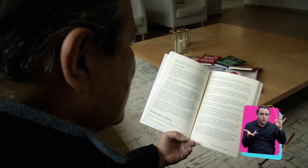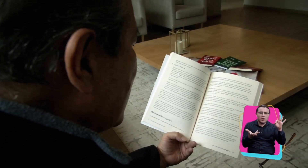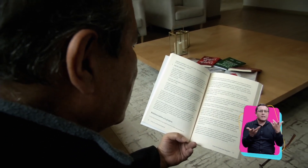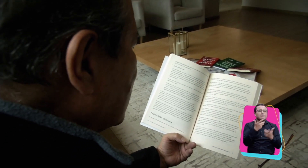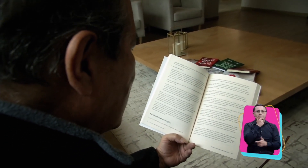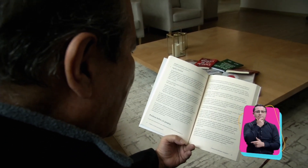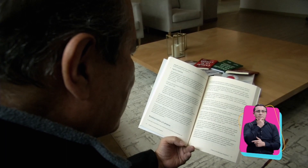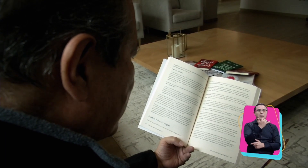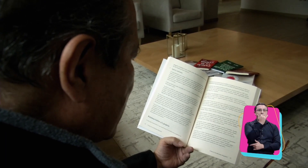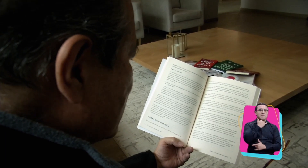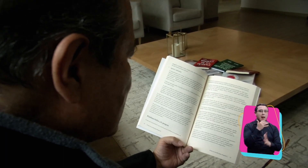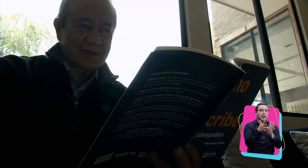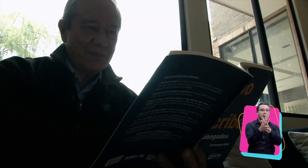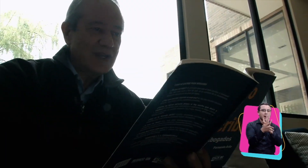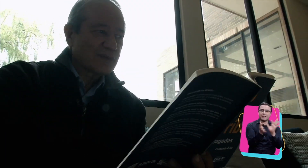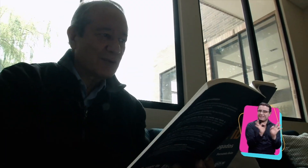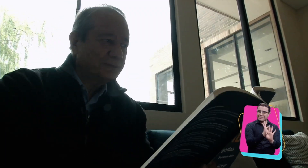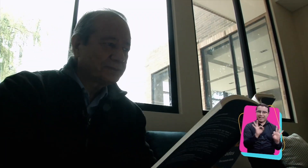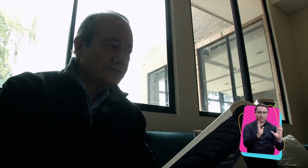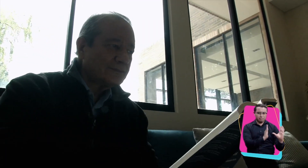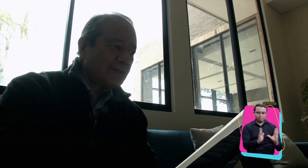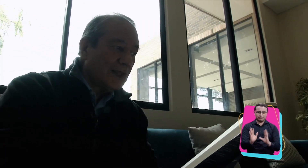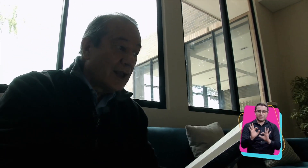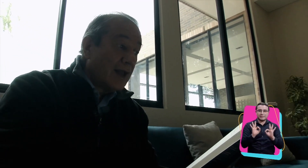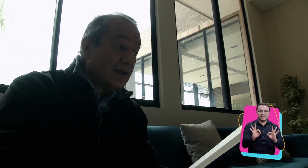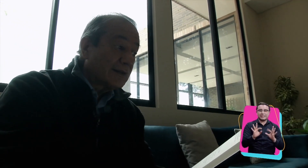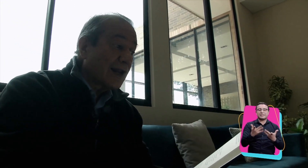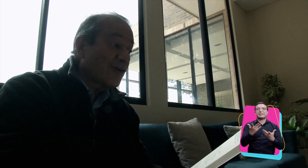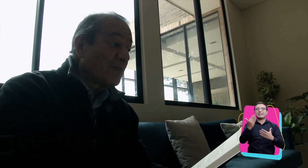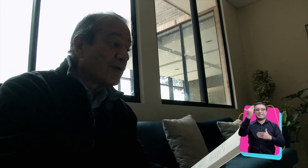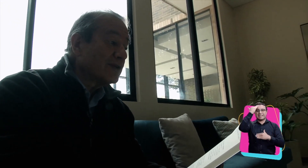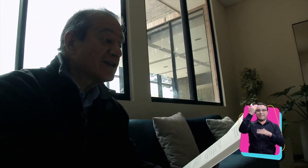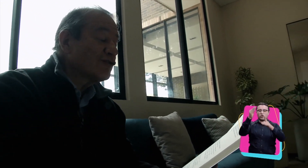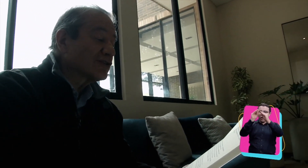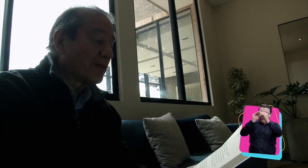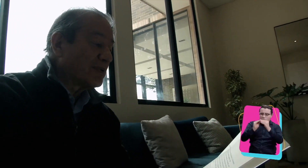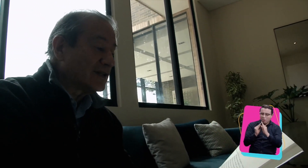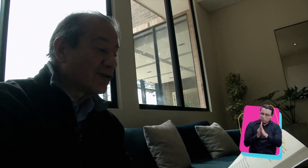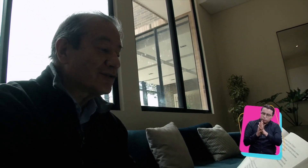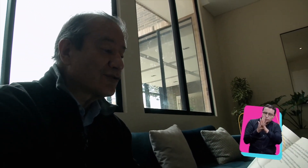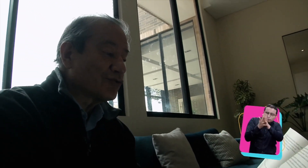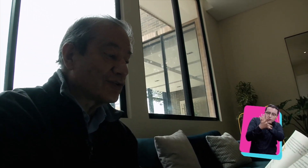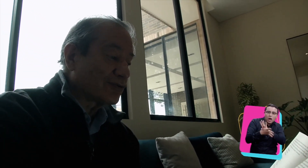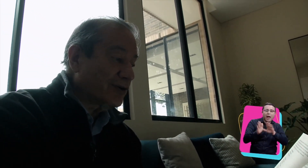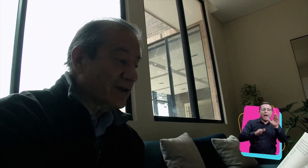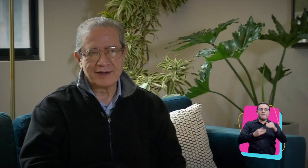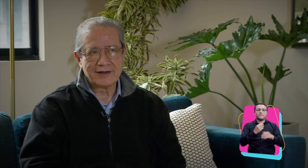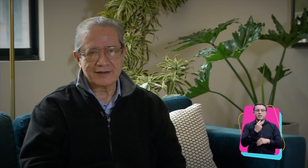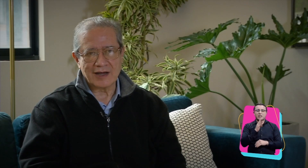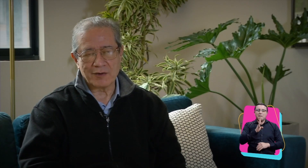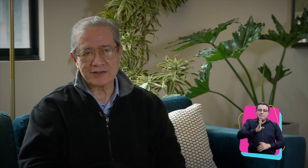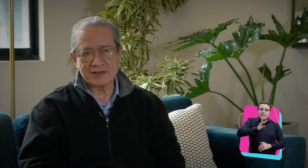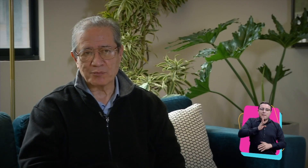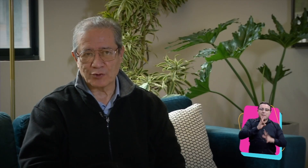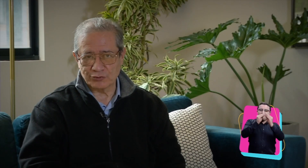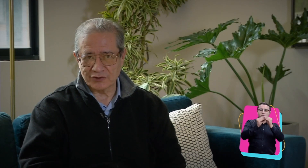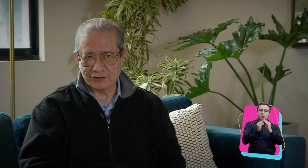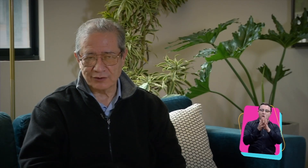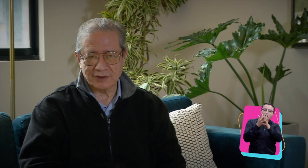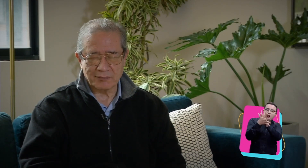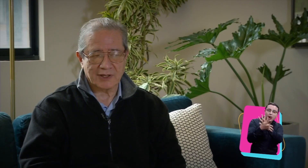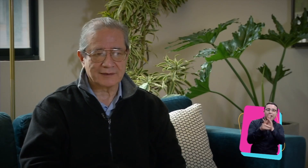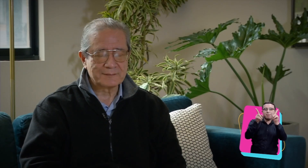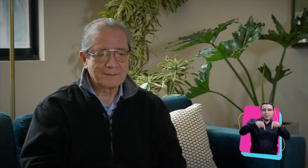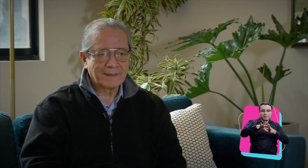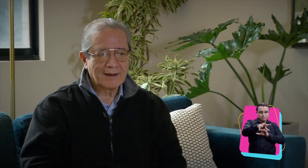coma? Otro libro. Dígalo sin errores, pues que recoge muchas cosas de semántica y a veces de